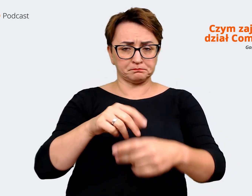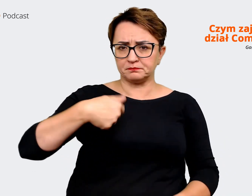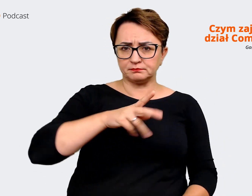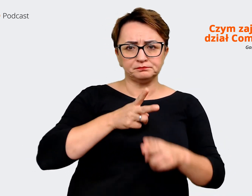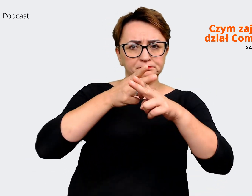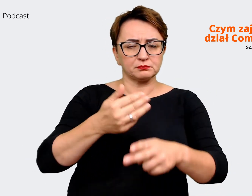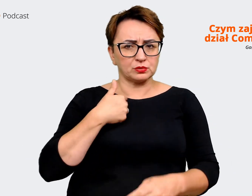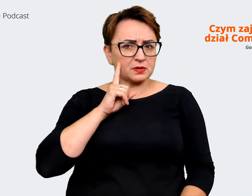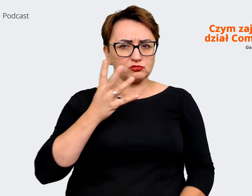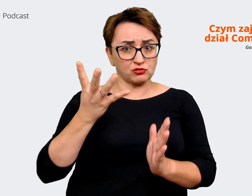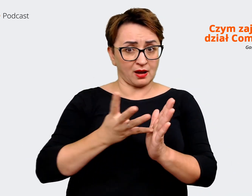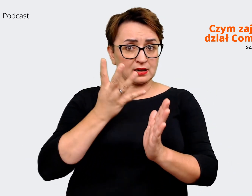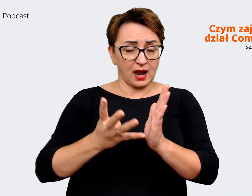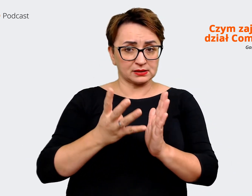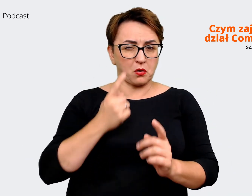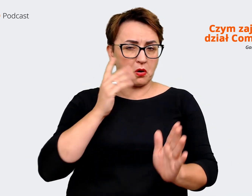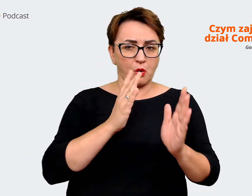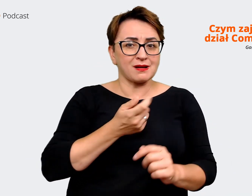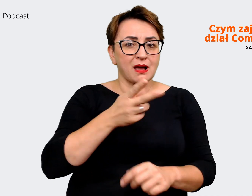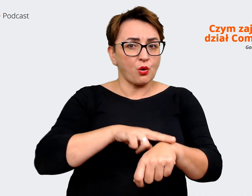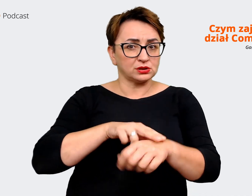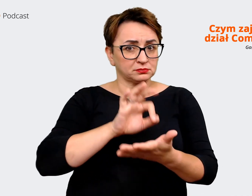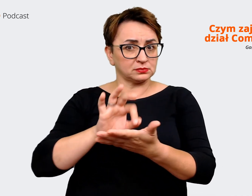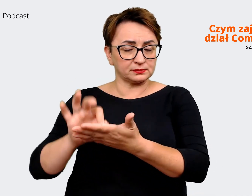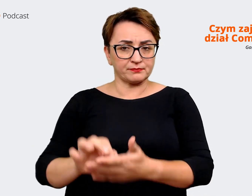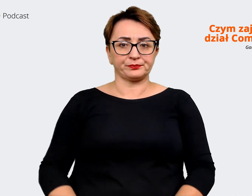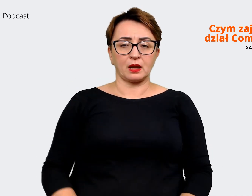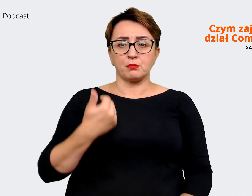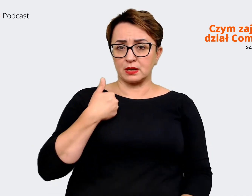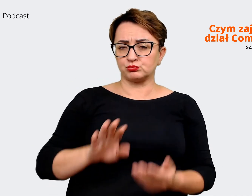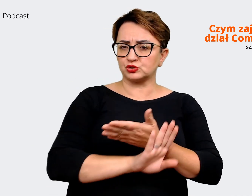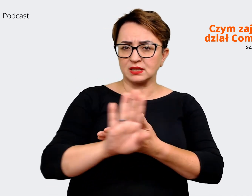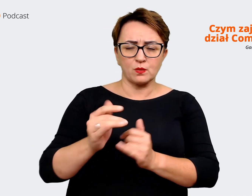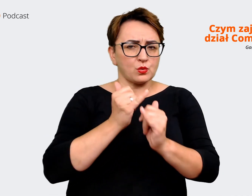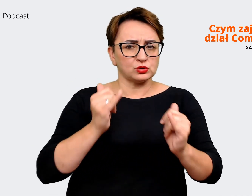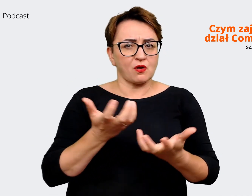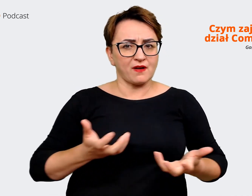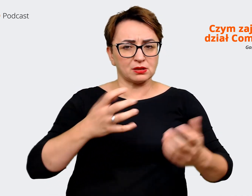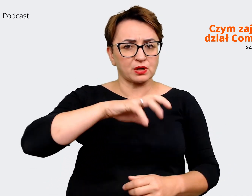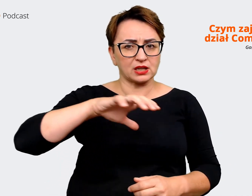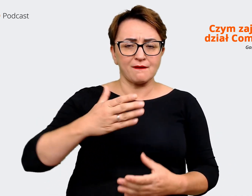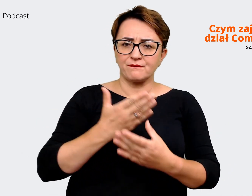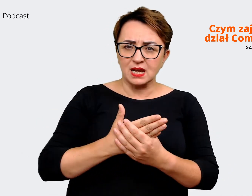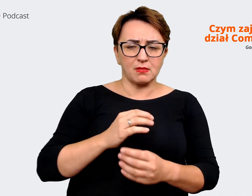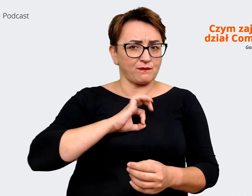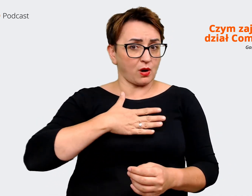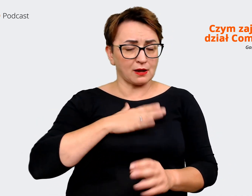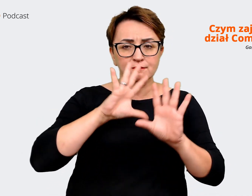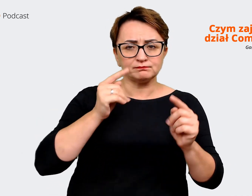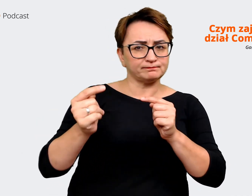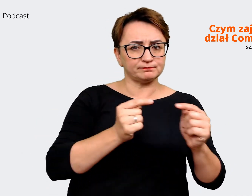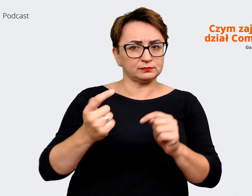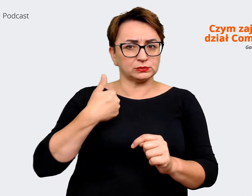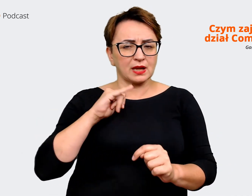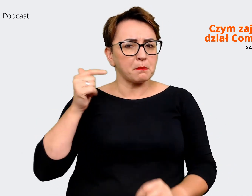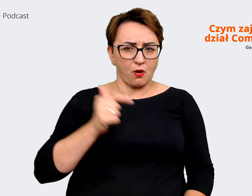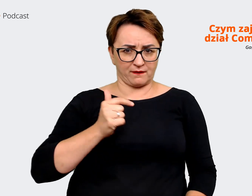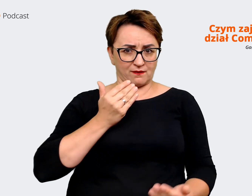wyjaśnienia UOKiK są bardzo szczegółowe, one takie różne, dotyczą różnych corner case'ów, z którymi też się spotykamy, rozmawiamy. Bardzo dobrze,